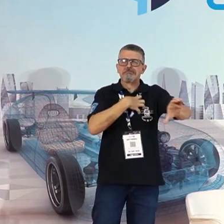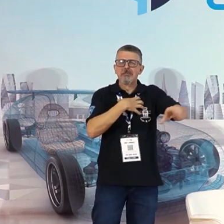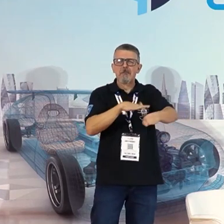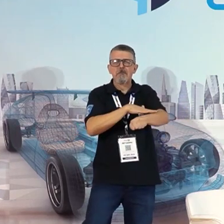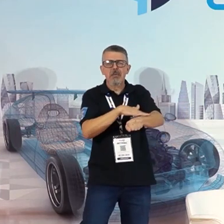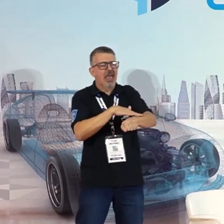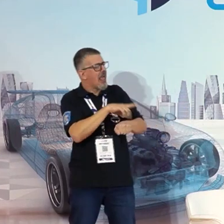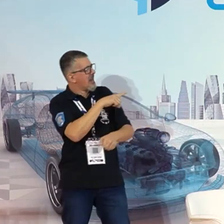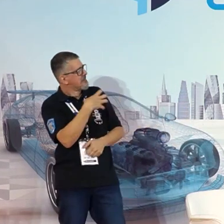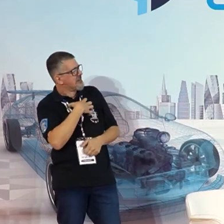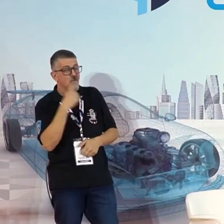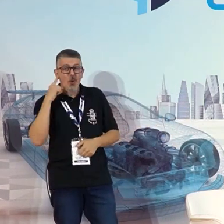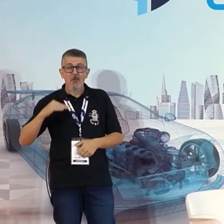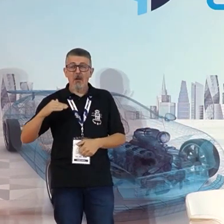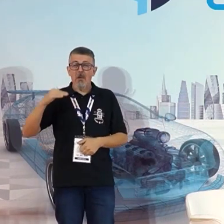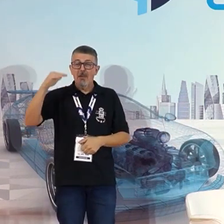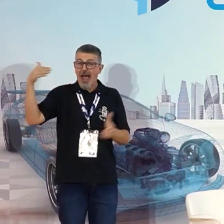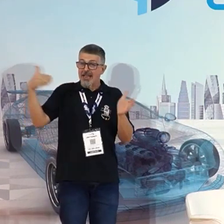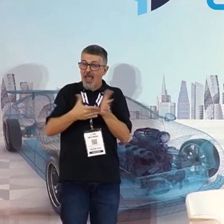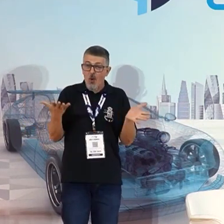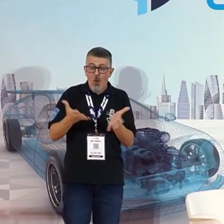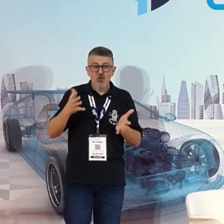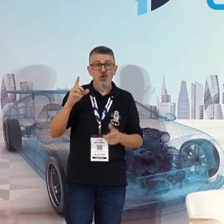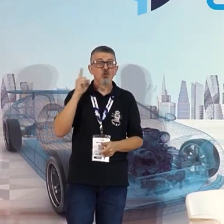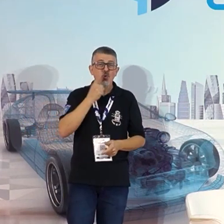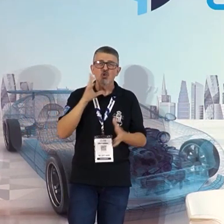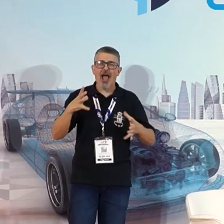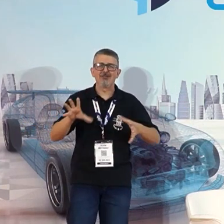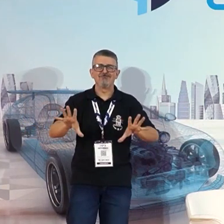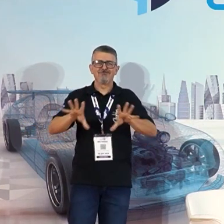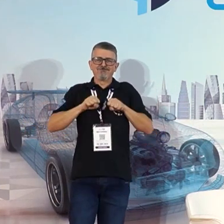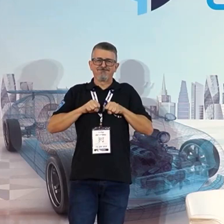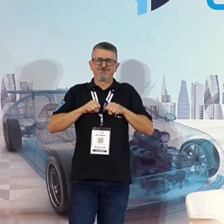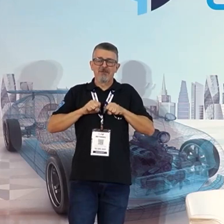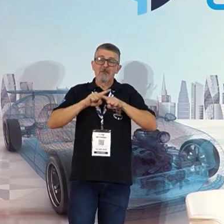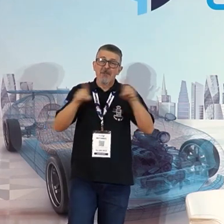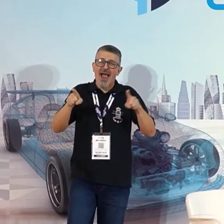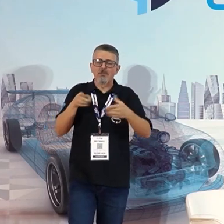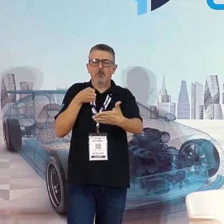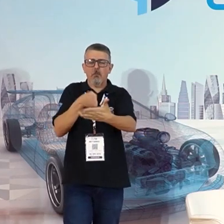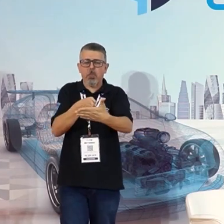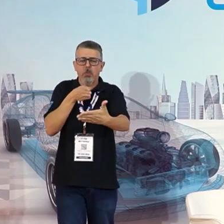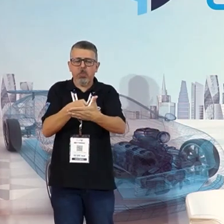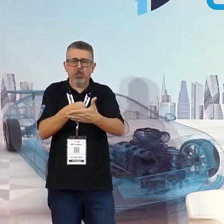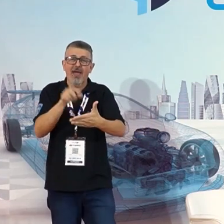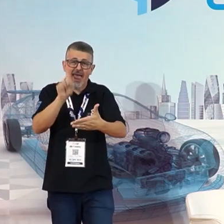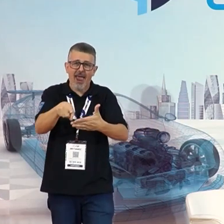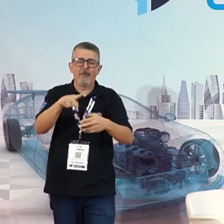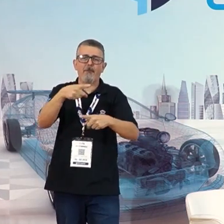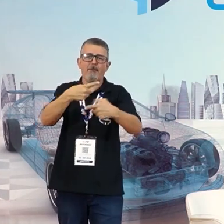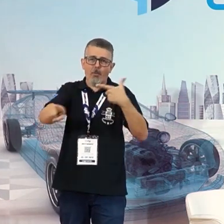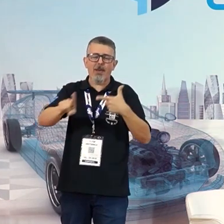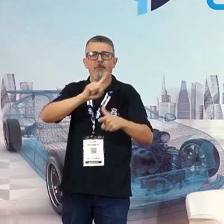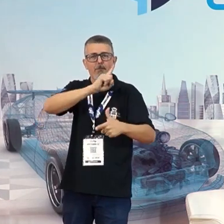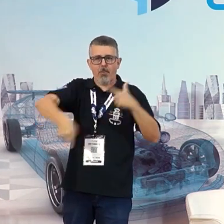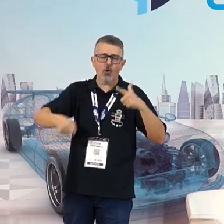ele sente na pele ele vibra demais essa coisa de caminhão mas ele encontra muitas